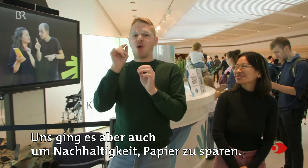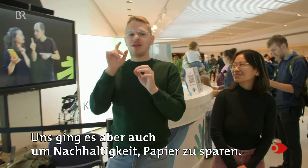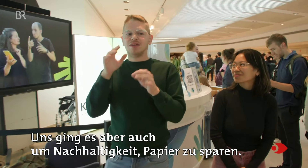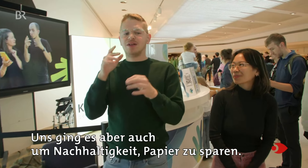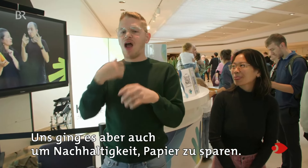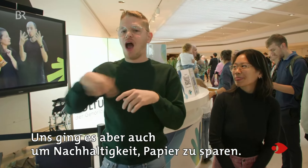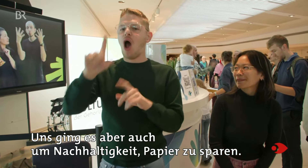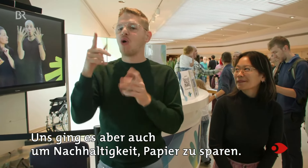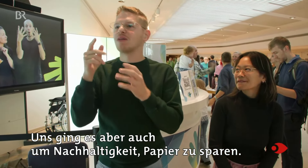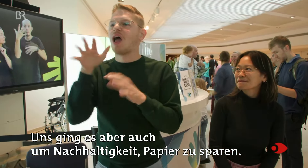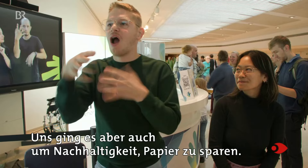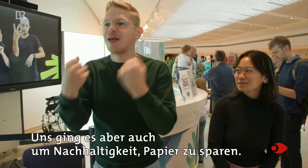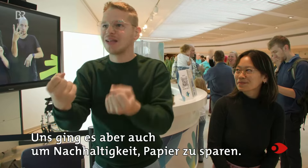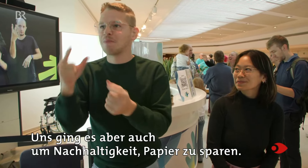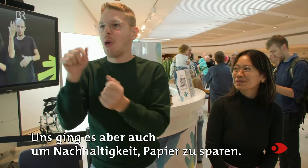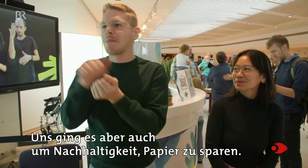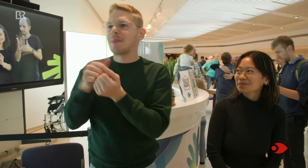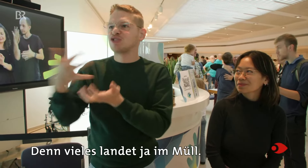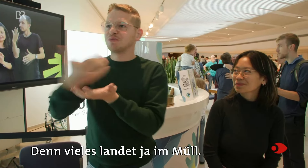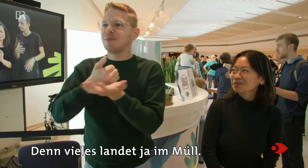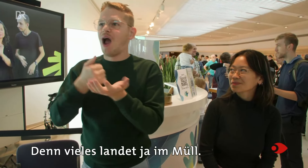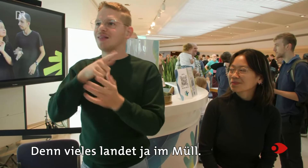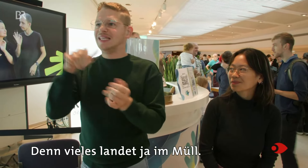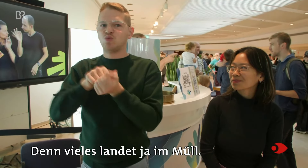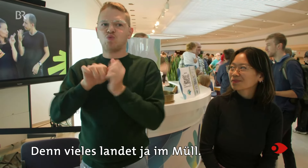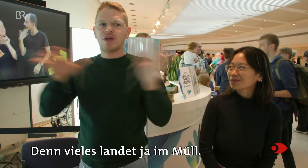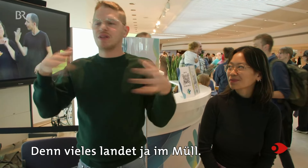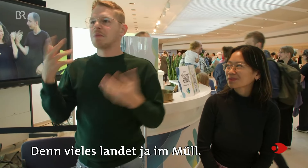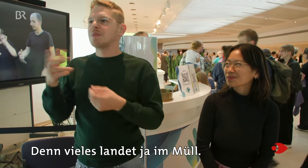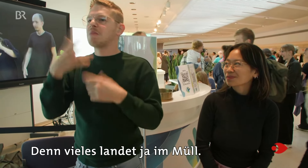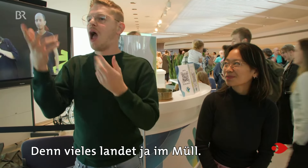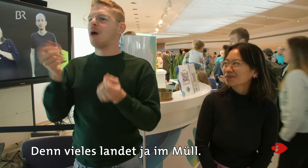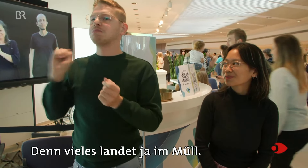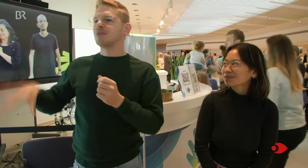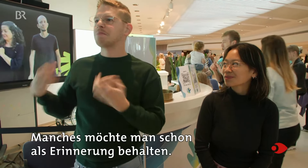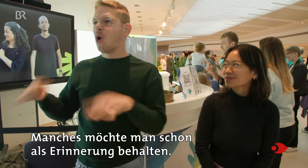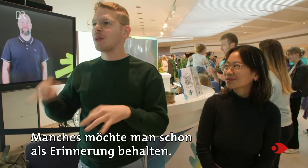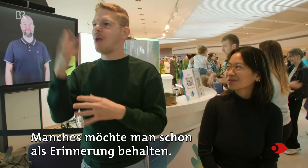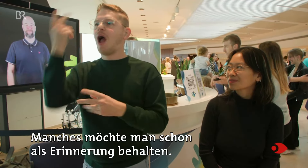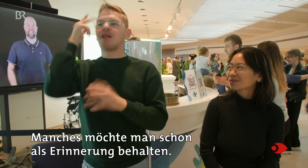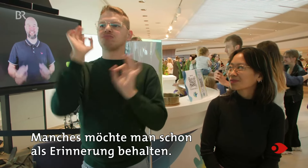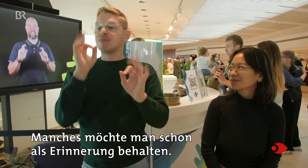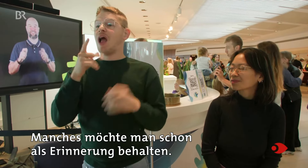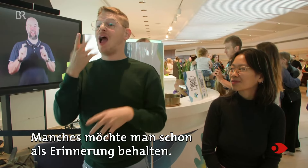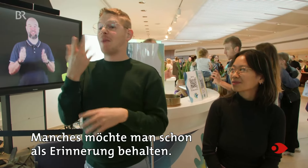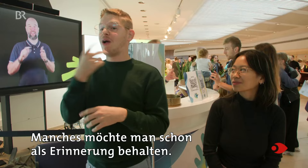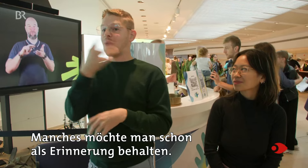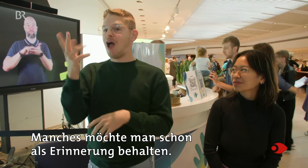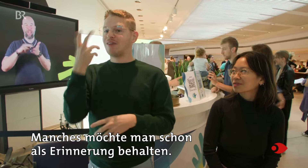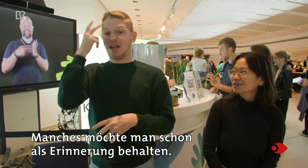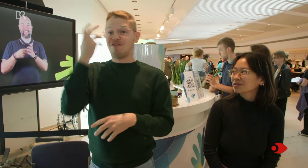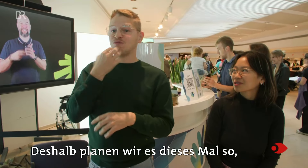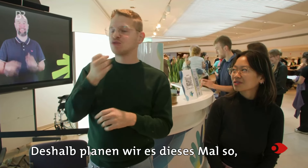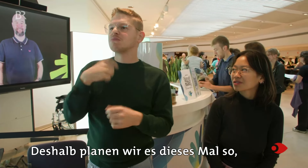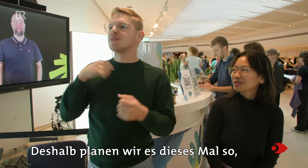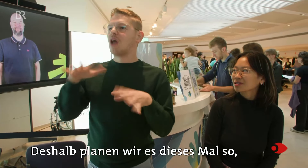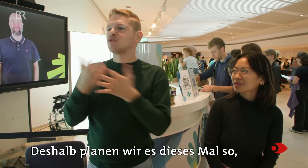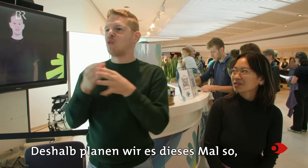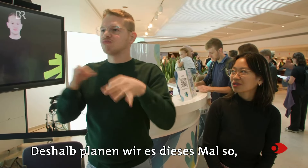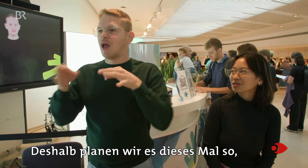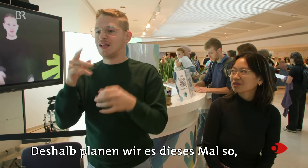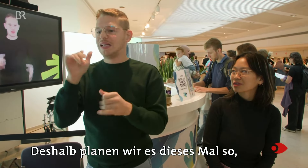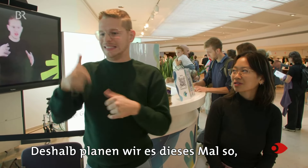aber auch um Nachhaltigkeit, Papier zu sparen. Denn vieles landet ja im Müll. Manches möchte man schon als Erinnerung behalten. Deshalb